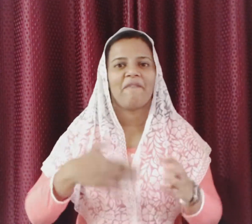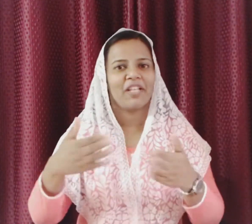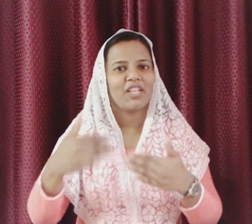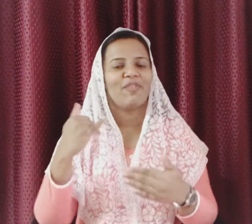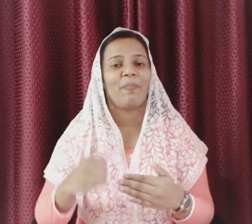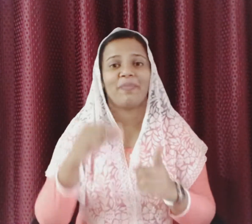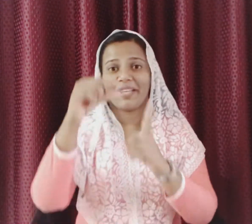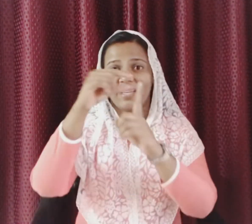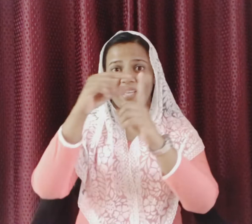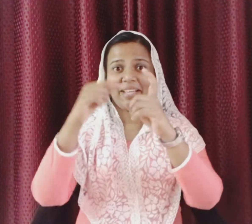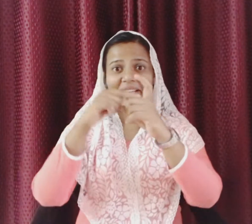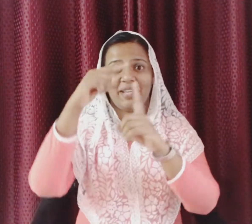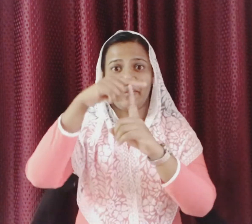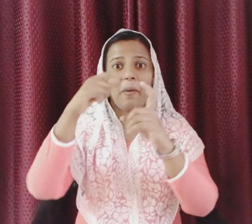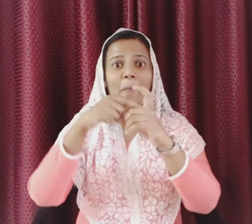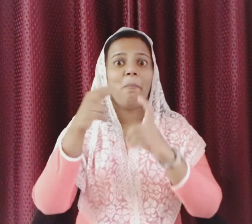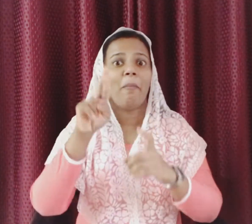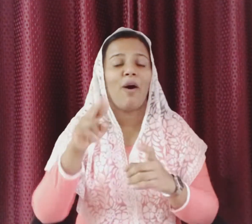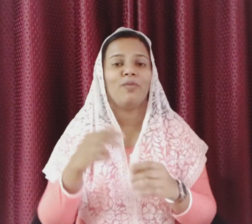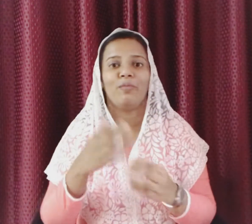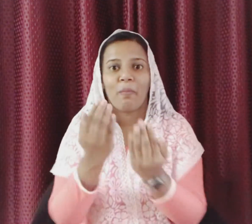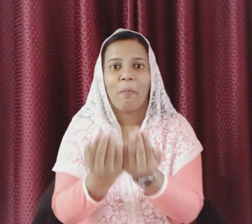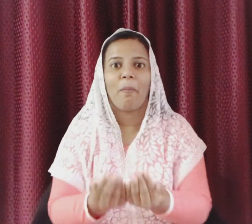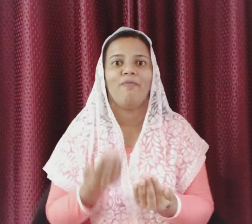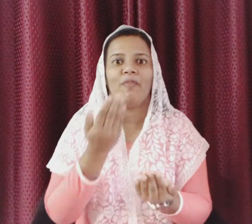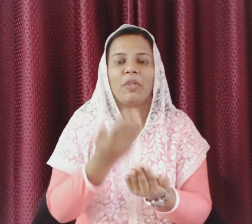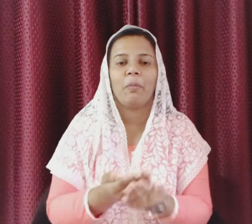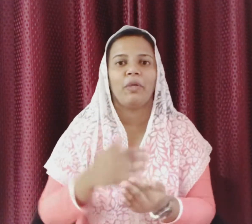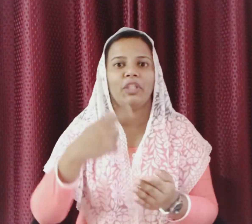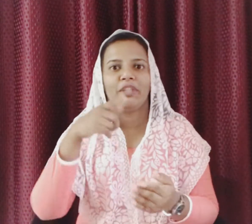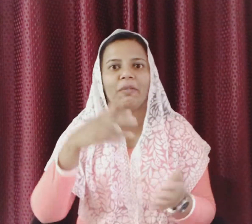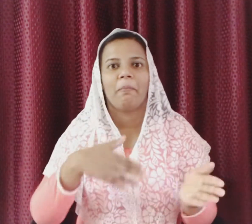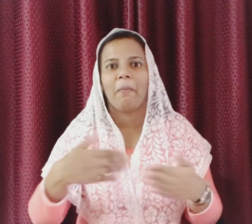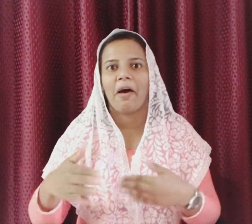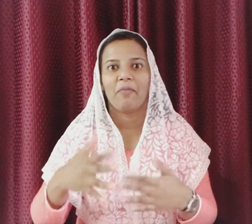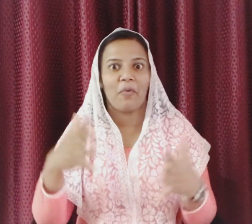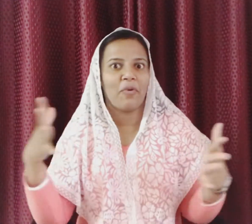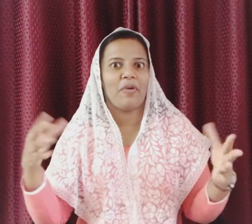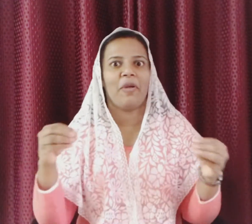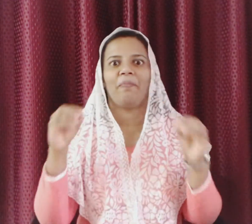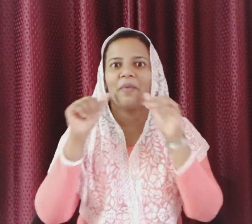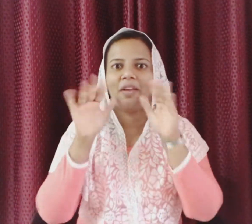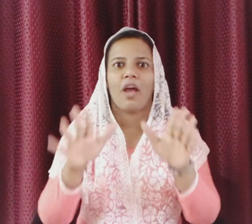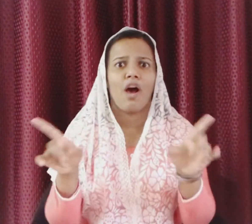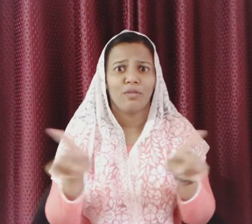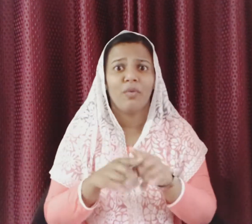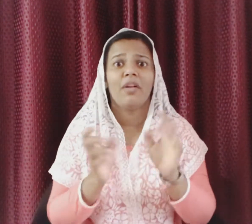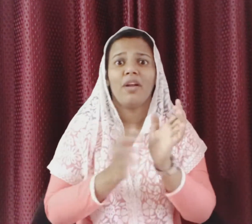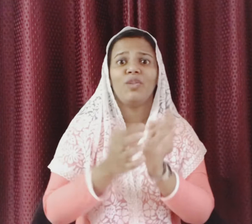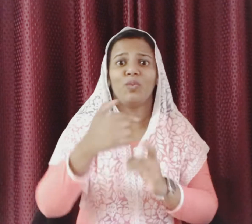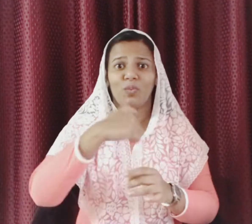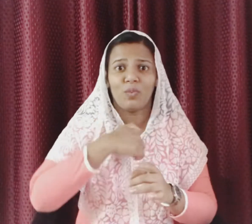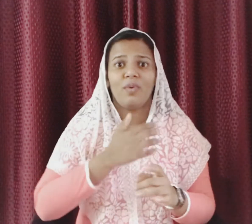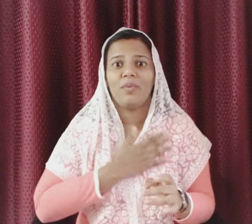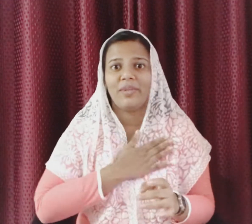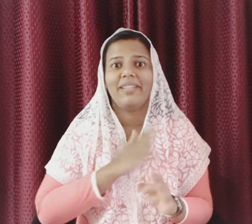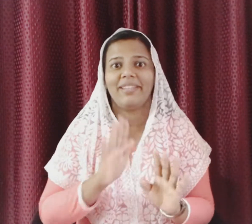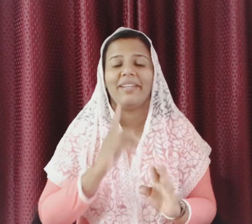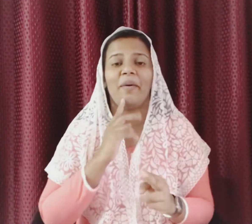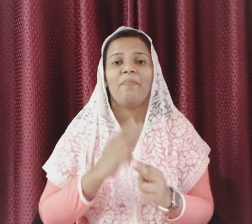പത്രോസിൻ്റെ പടകിനകത്തുനിന്ന് കയറിയപ്പോൾ പടക് നിറഞ്ഞെങ്കിൽ നിങ്ങളുടെ ജീവിതത്തിനകത്ത് വസിക്കുന്ന, നിങ്ങളുടെ ആ ഉള്ളിൽ വസിക്കുന്ന പരിശുദ്ധാത്മാവിനാൽ